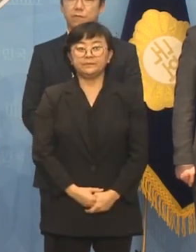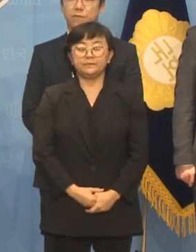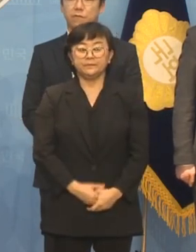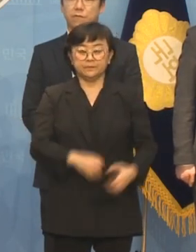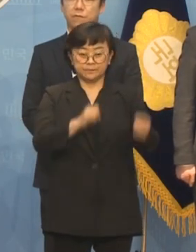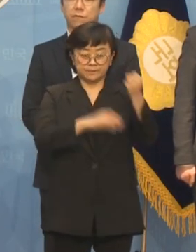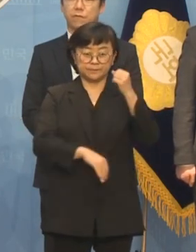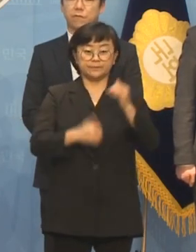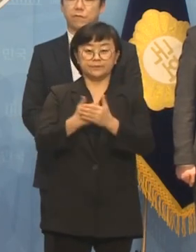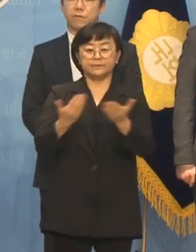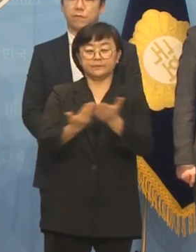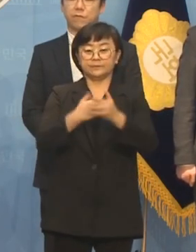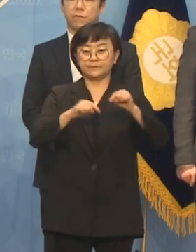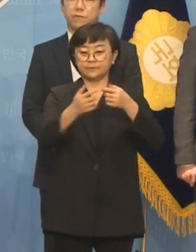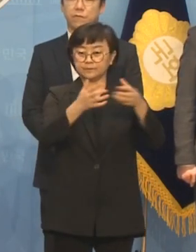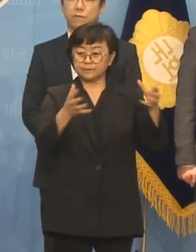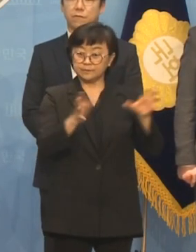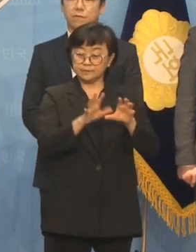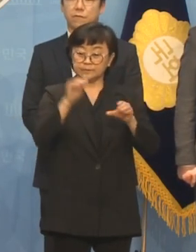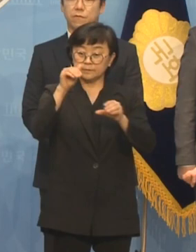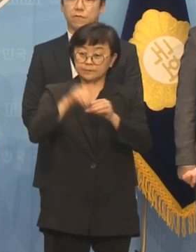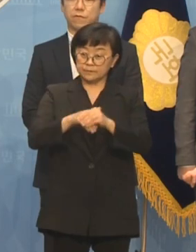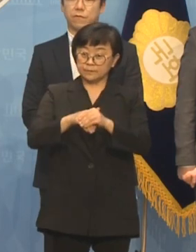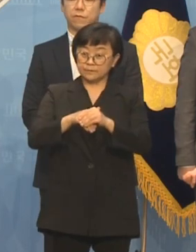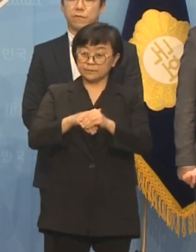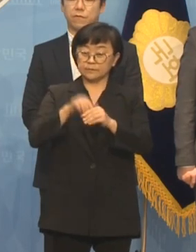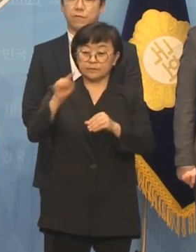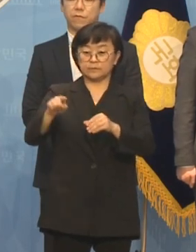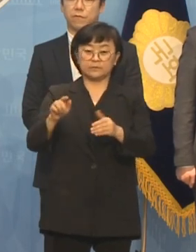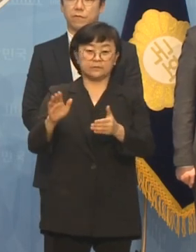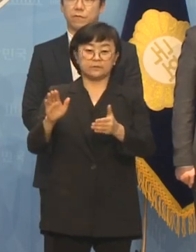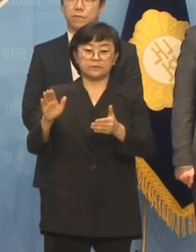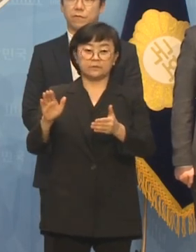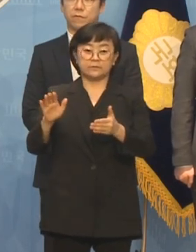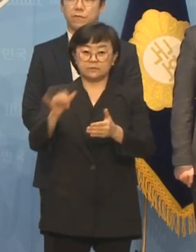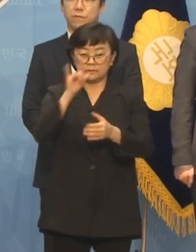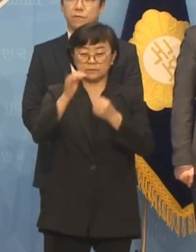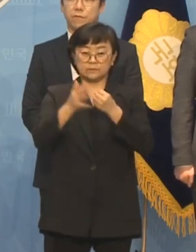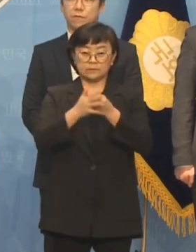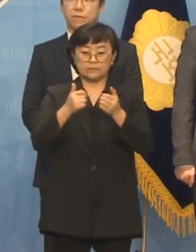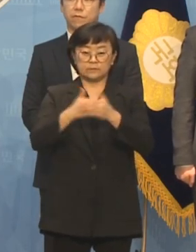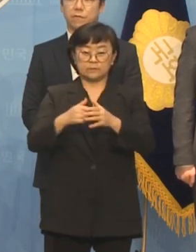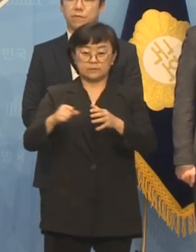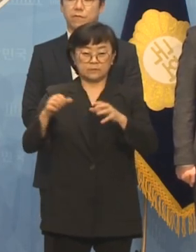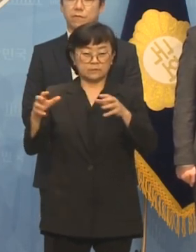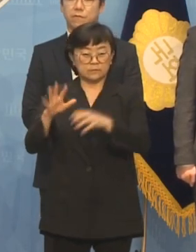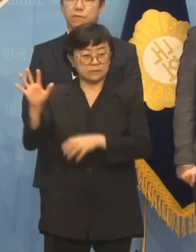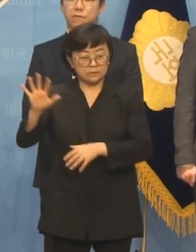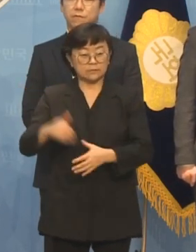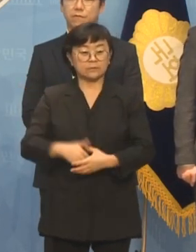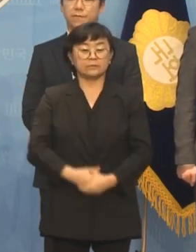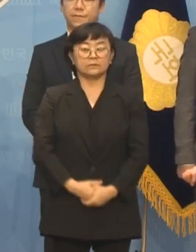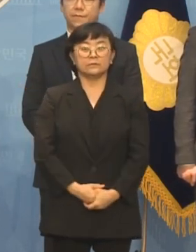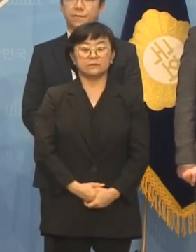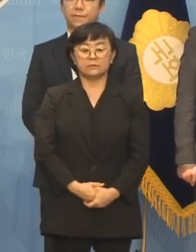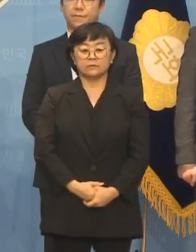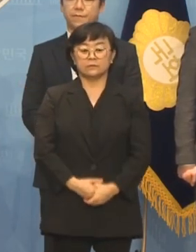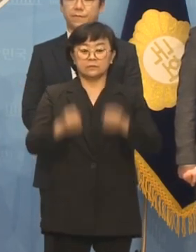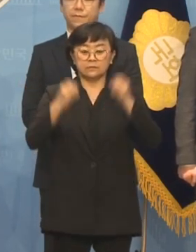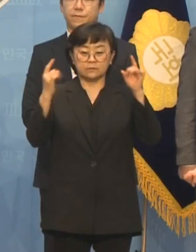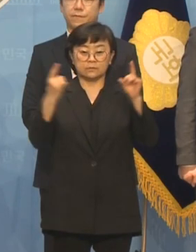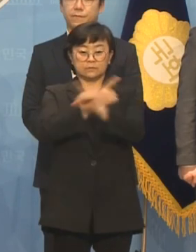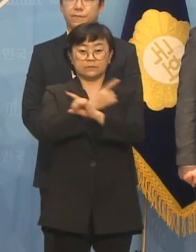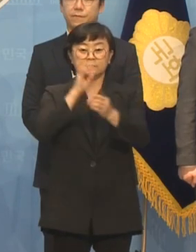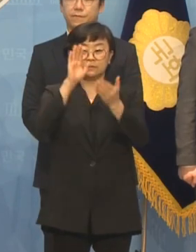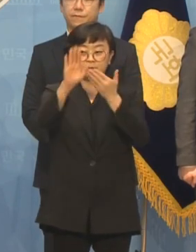기존 진보정당들의 선거문법이 작동하는 빤한 대동단결론이 아닙니다. 개혁,